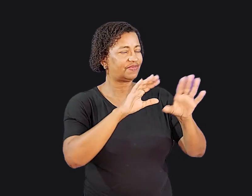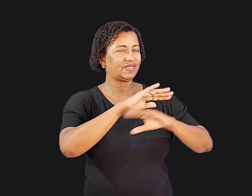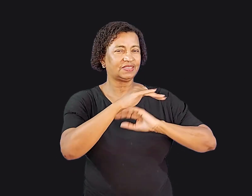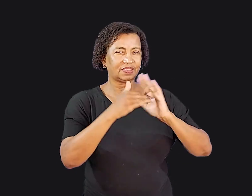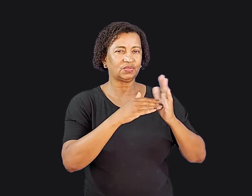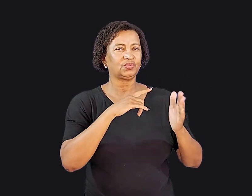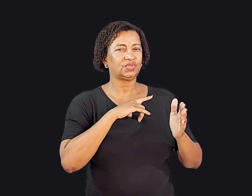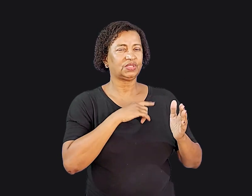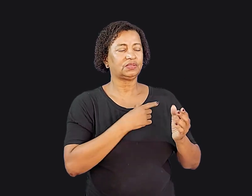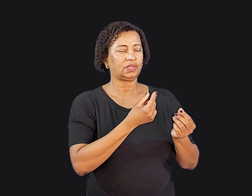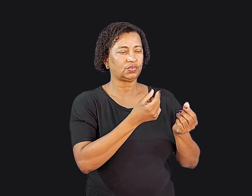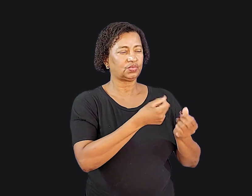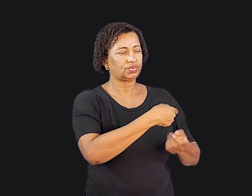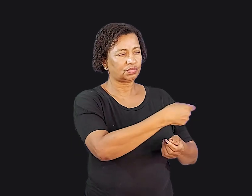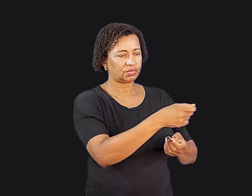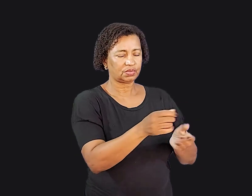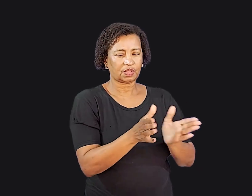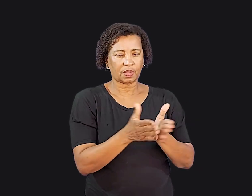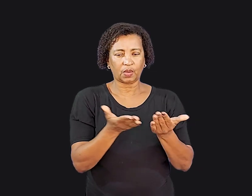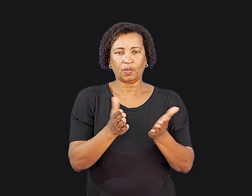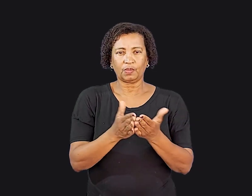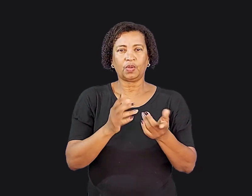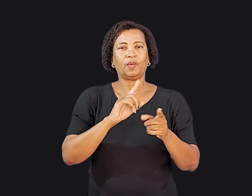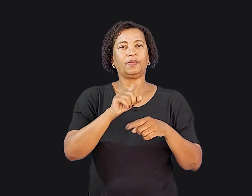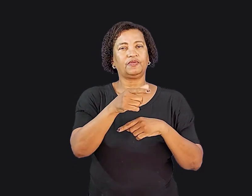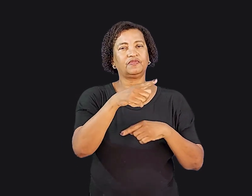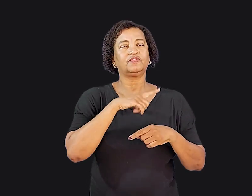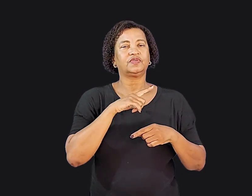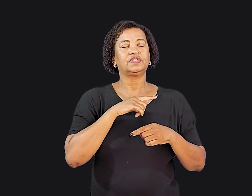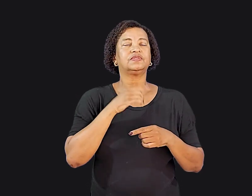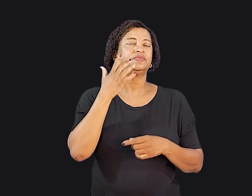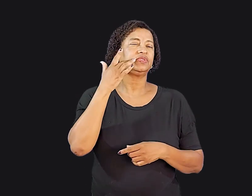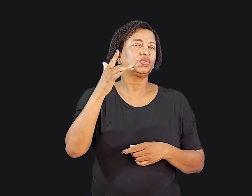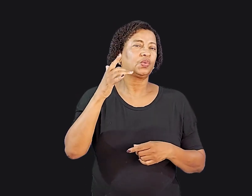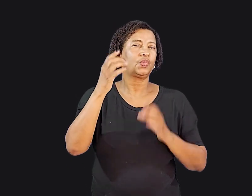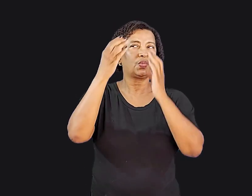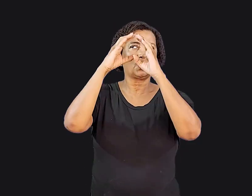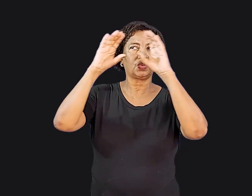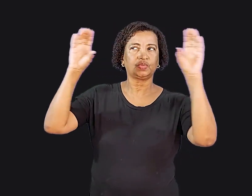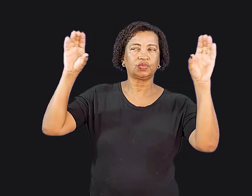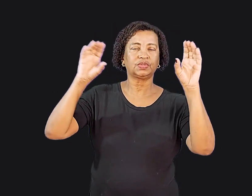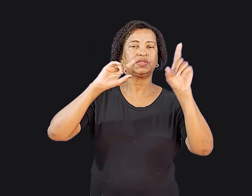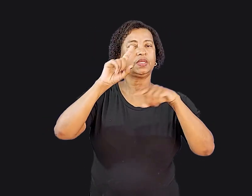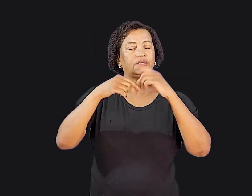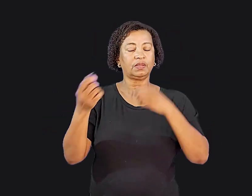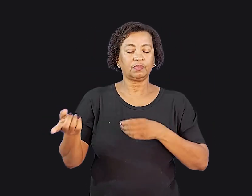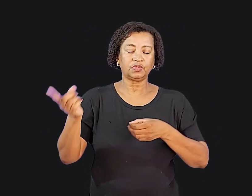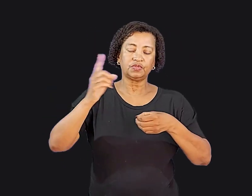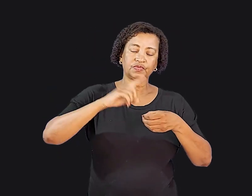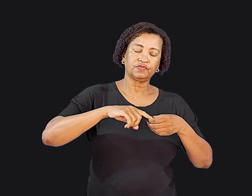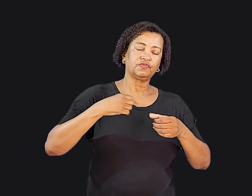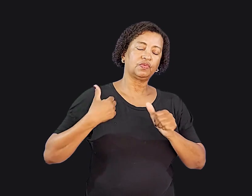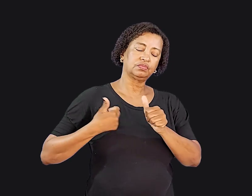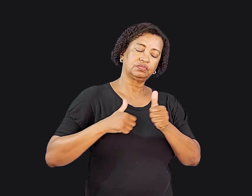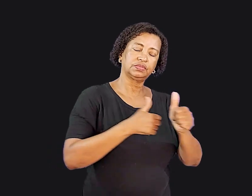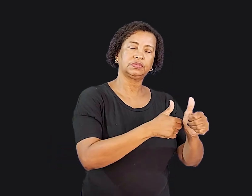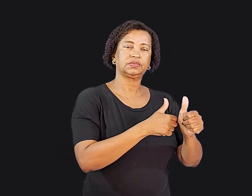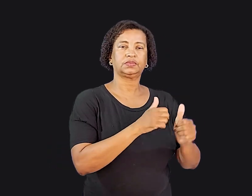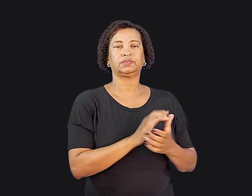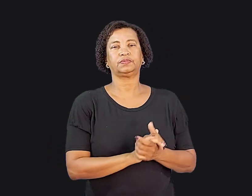o que possui e dê o dinheiro aos pobres e você terá um tesouro no céu. Depois venha e siga-me.